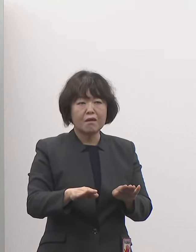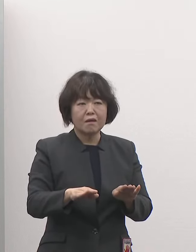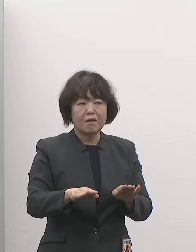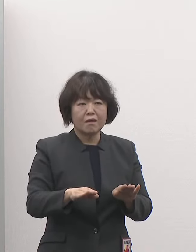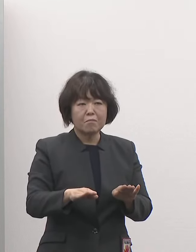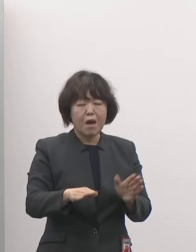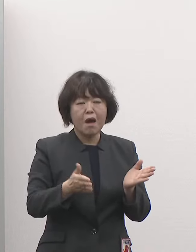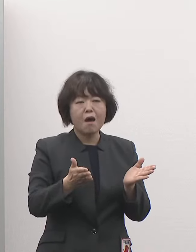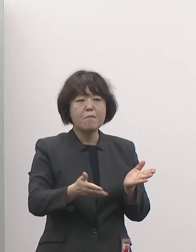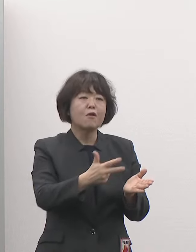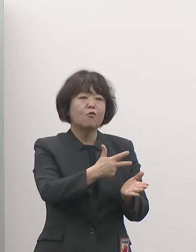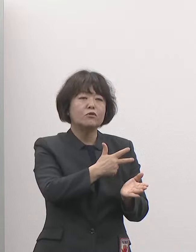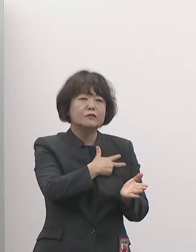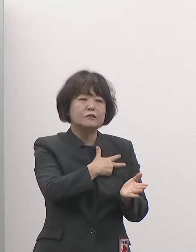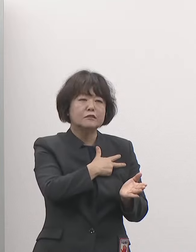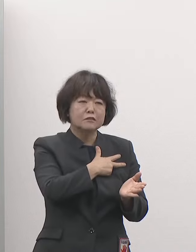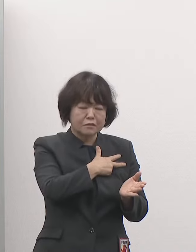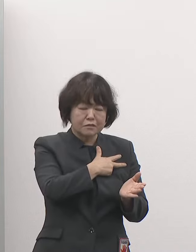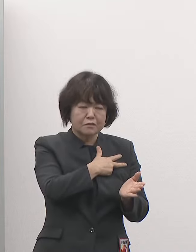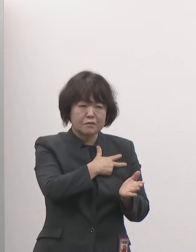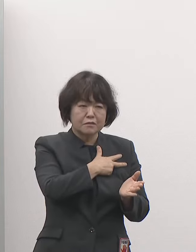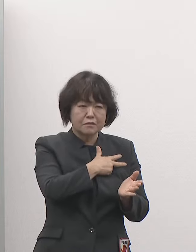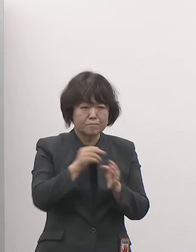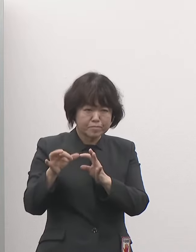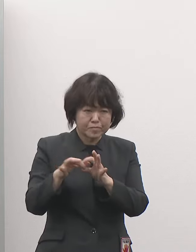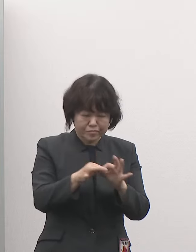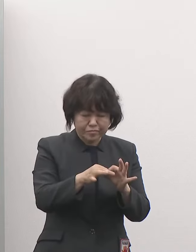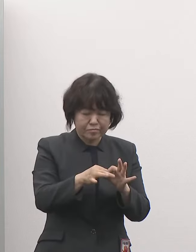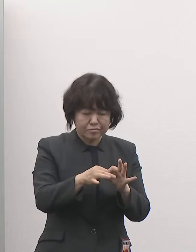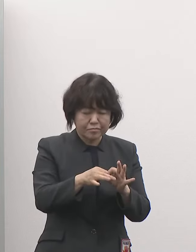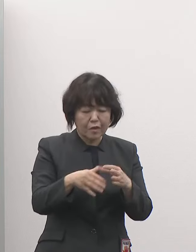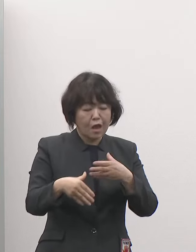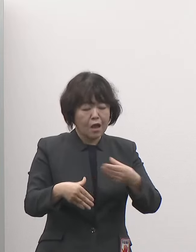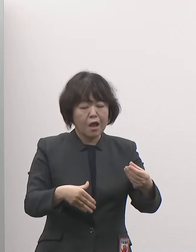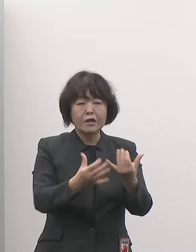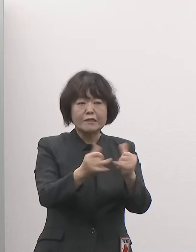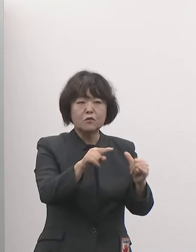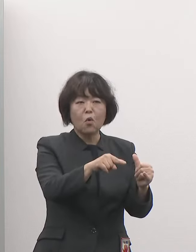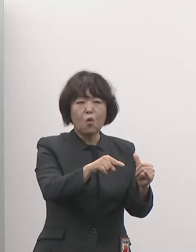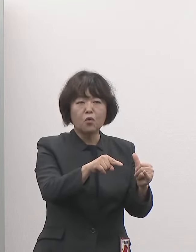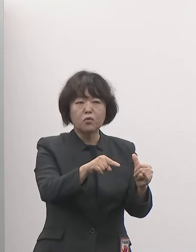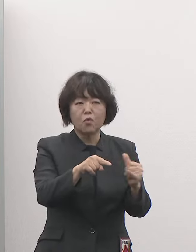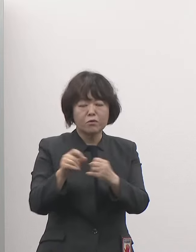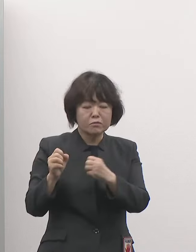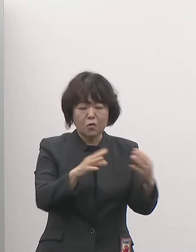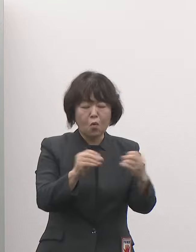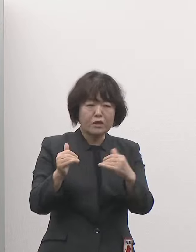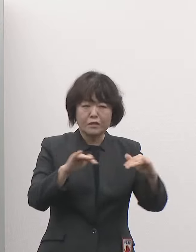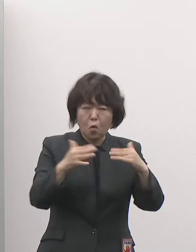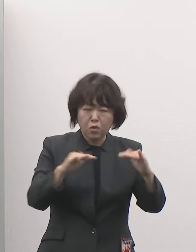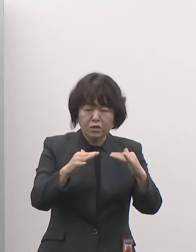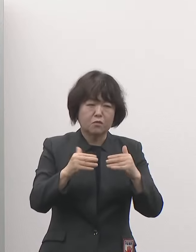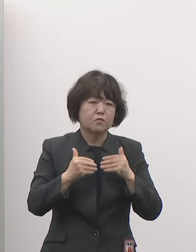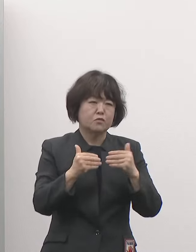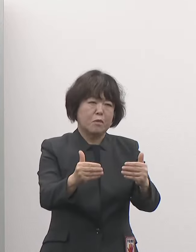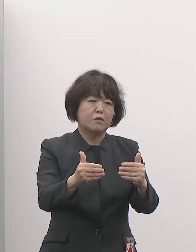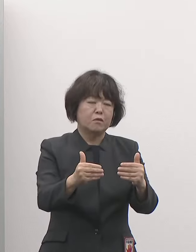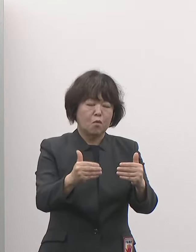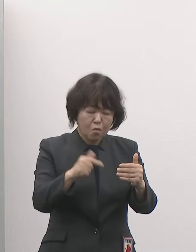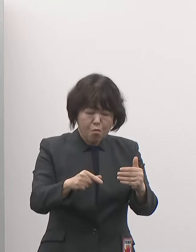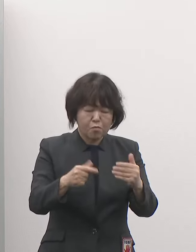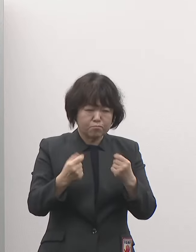弁護士を通じまして、陳述人側と、協議を、進めておりますので、ここしっかり、協議を進